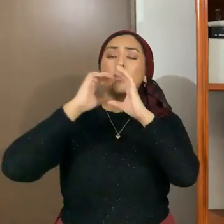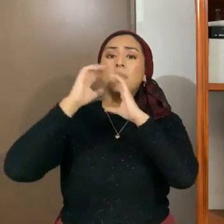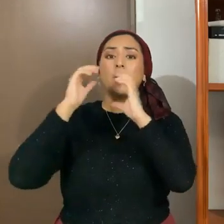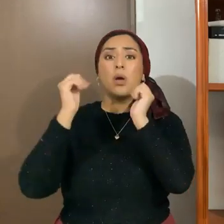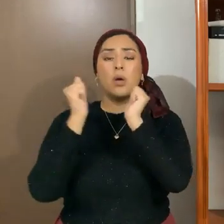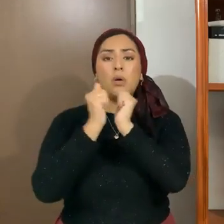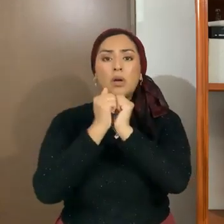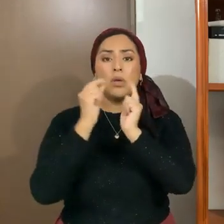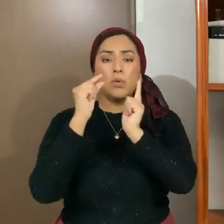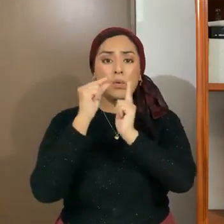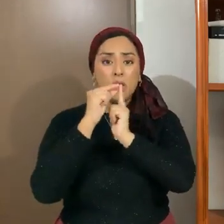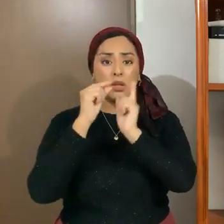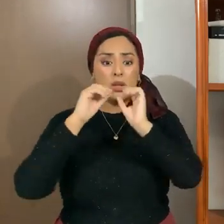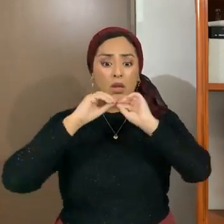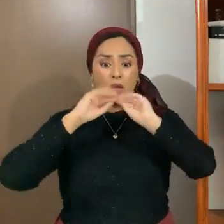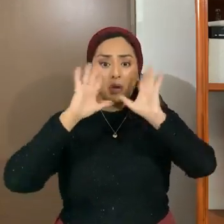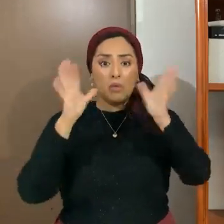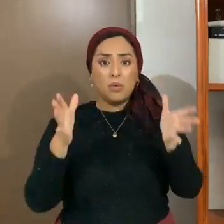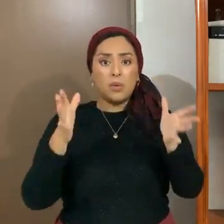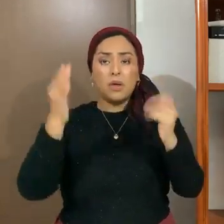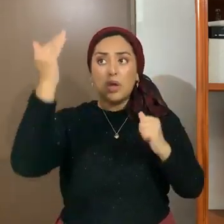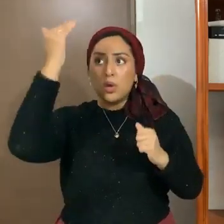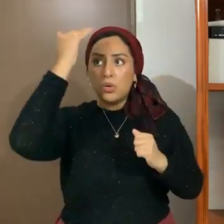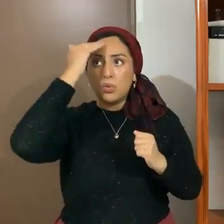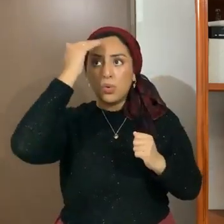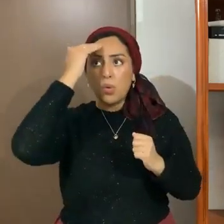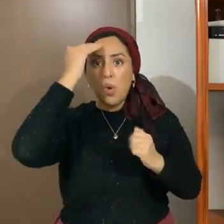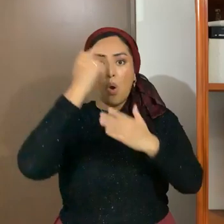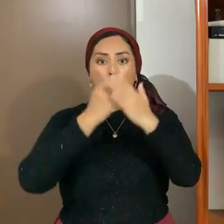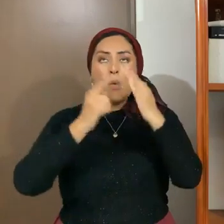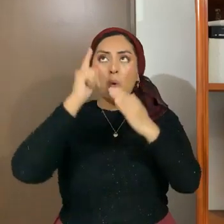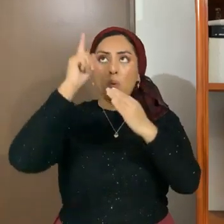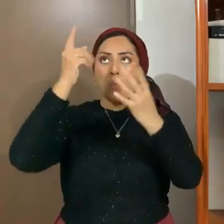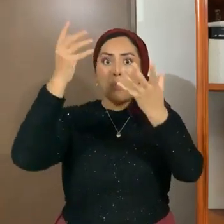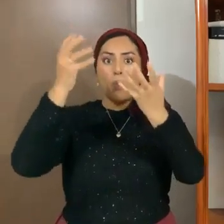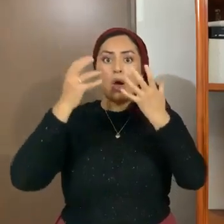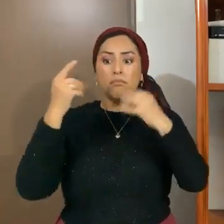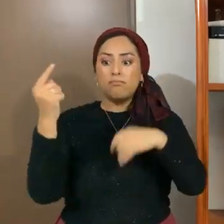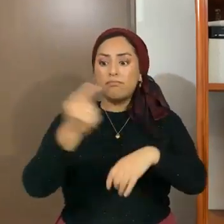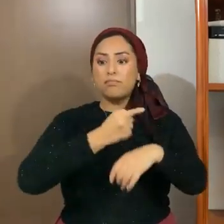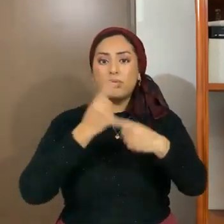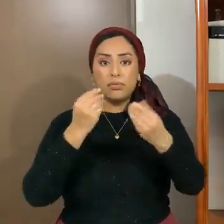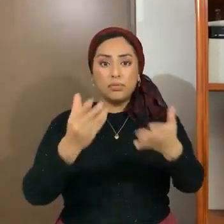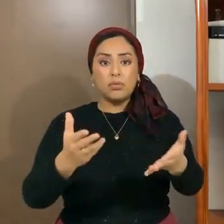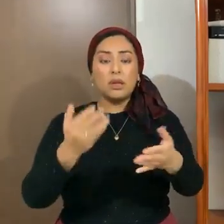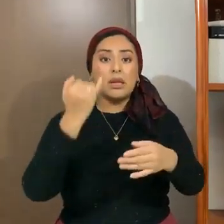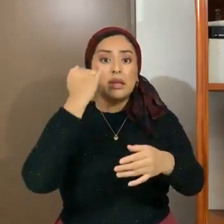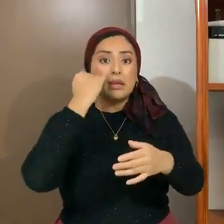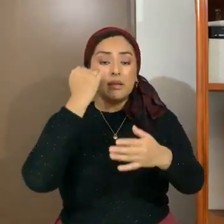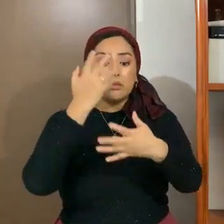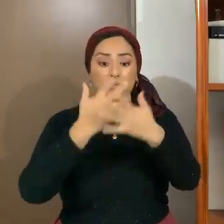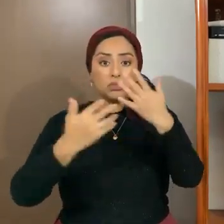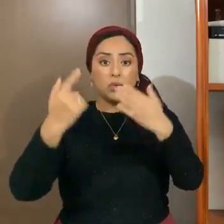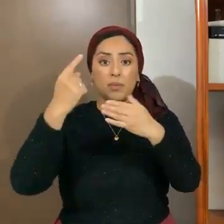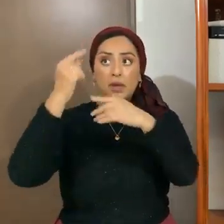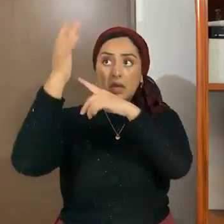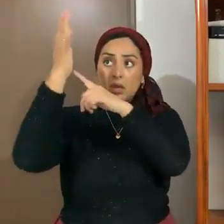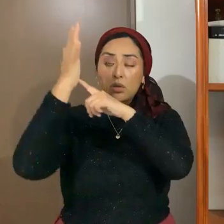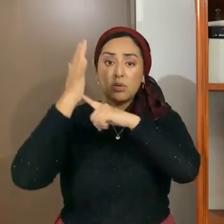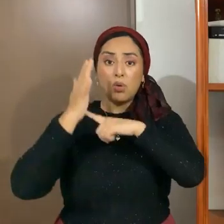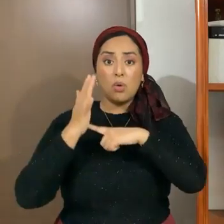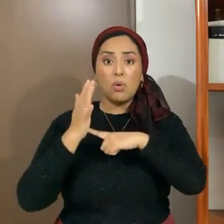palabras claras para saber qué quiere Él que hagamos. Si algo nos mostrara